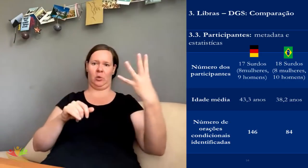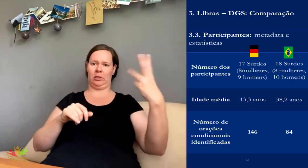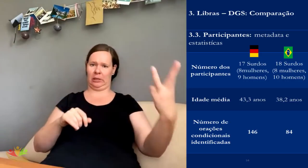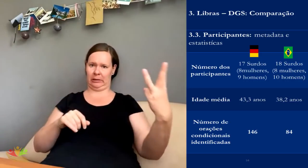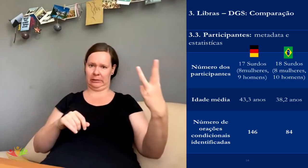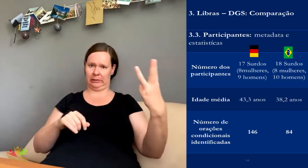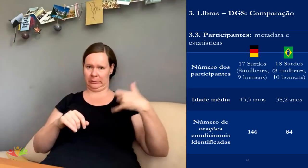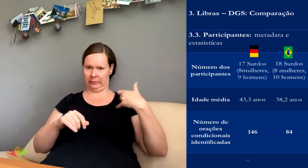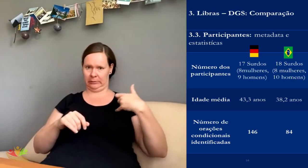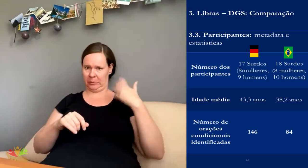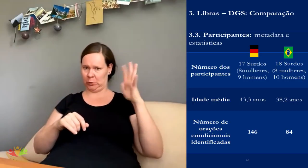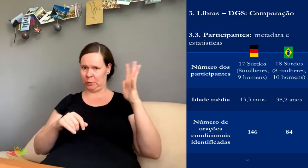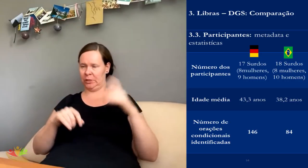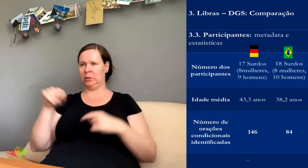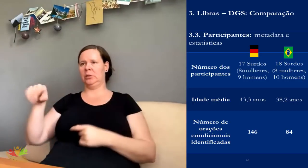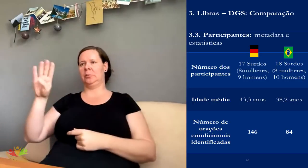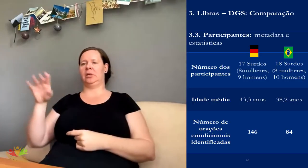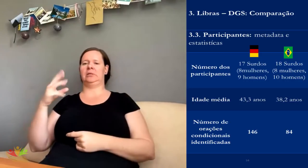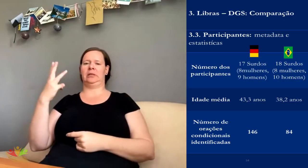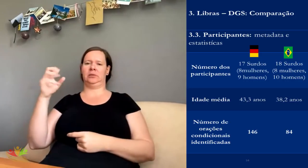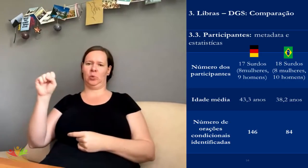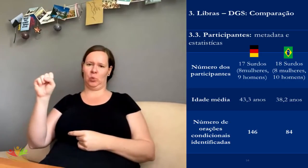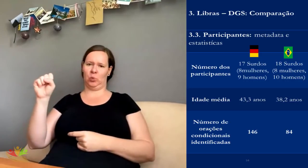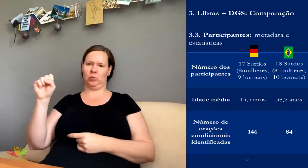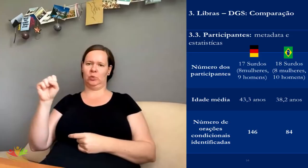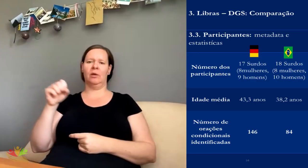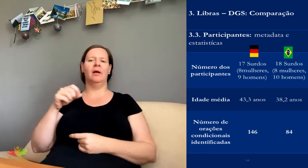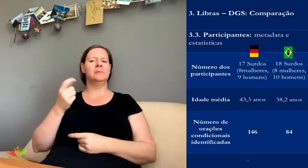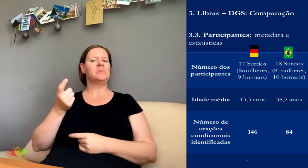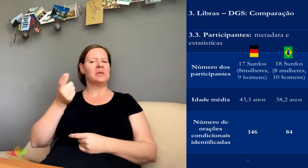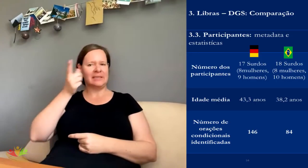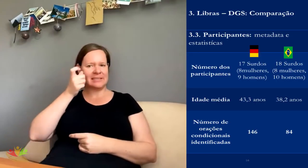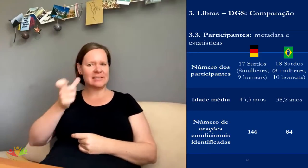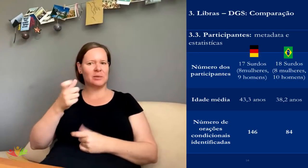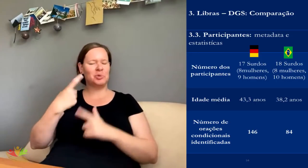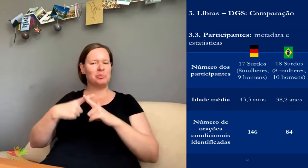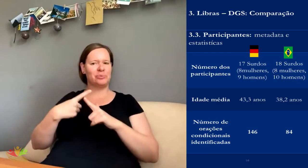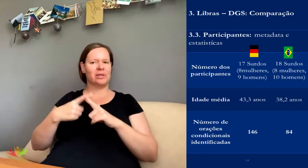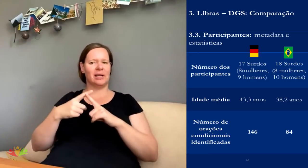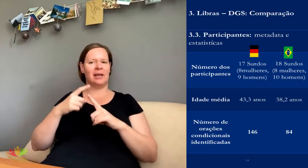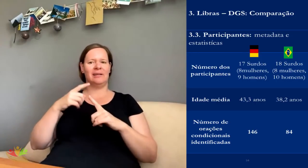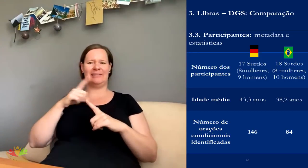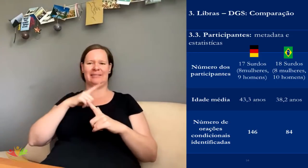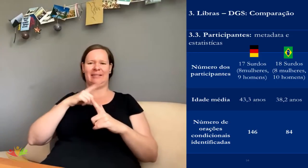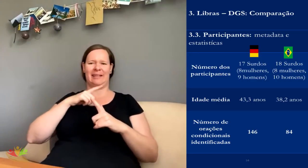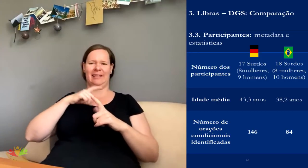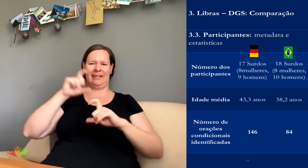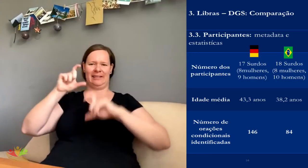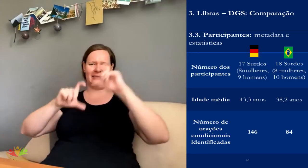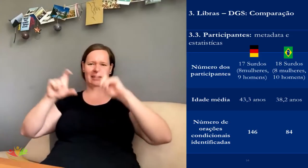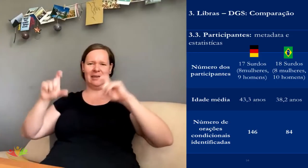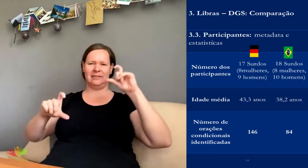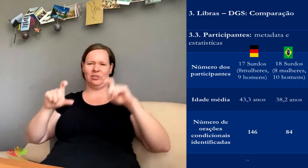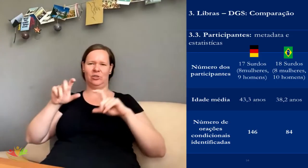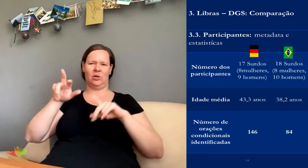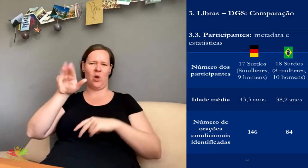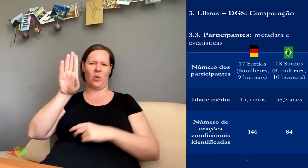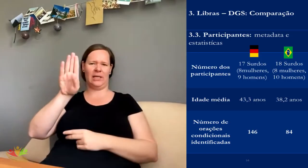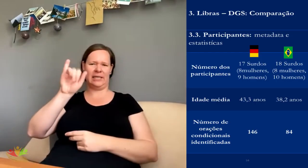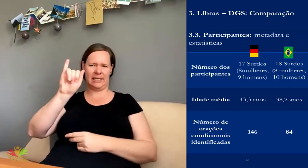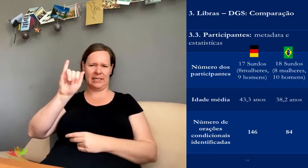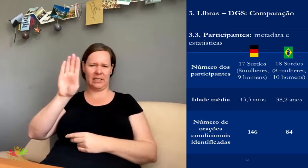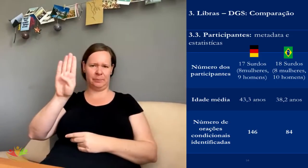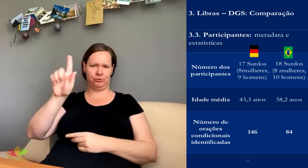A idade média nos grupos, no grupo alemão é de 43 anos e no Brasil 38 anos. Isso é bem interessante